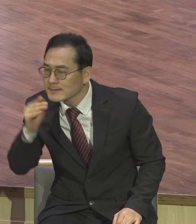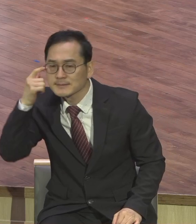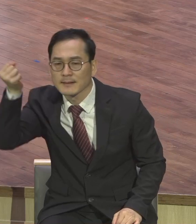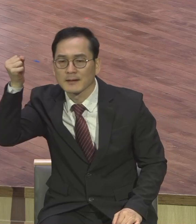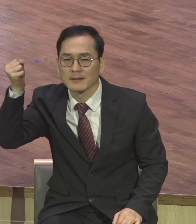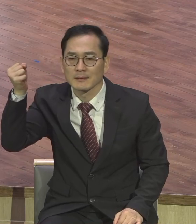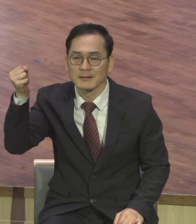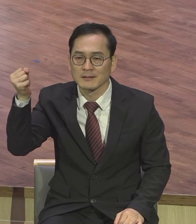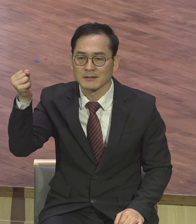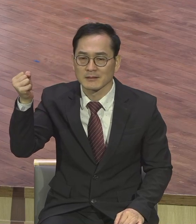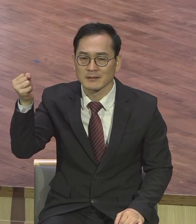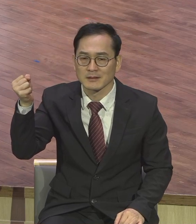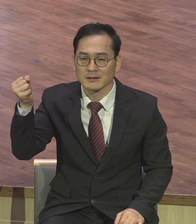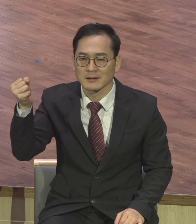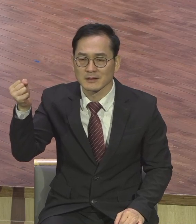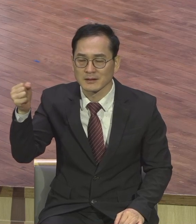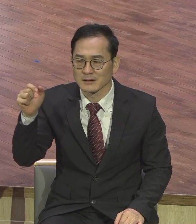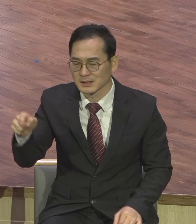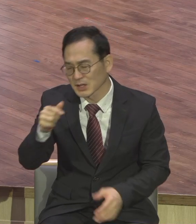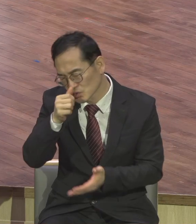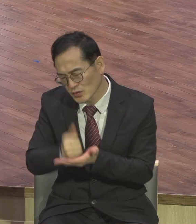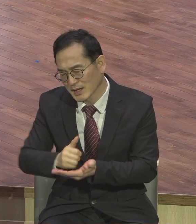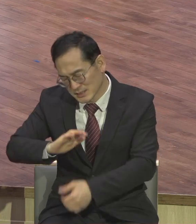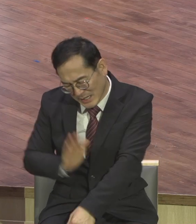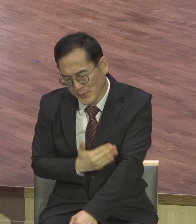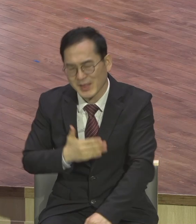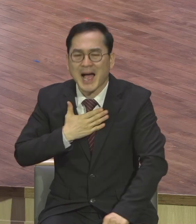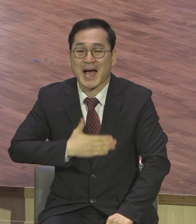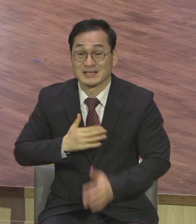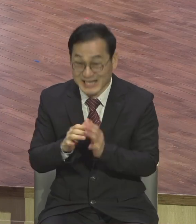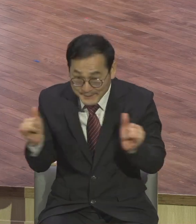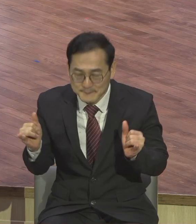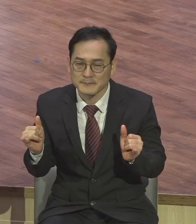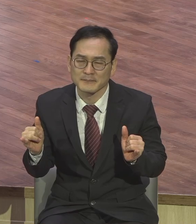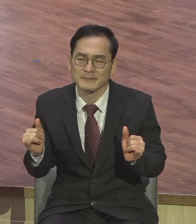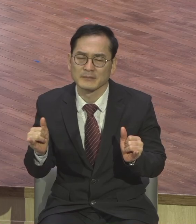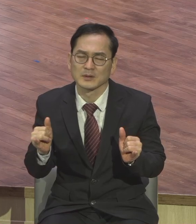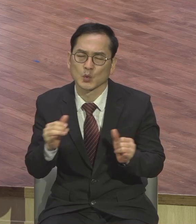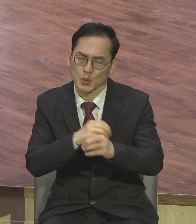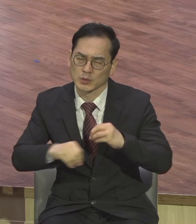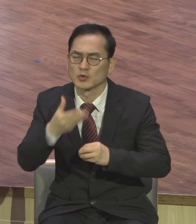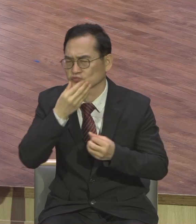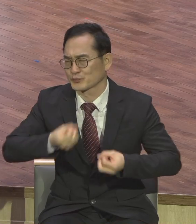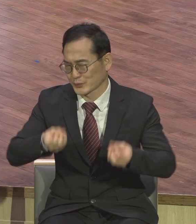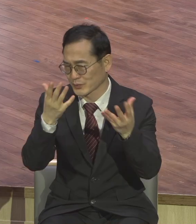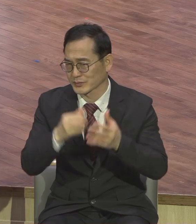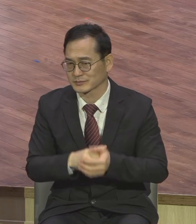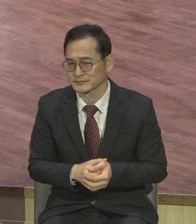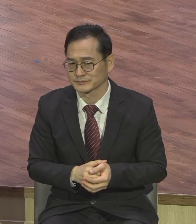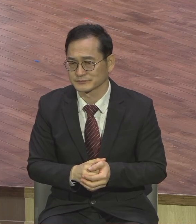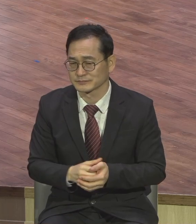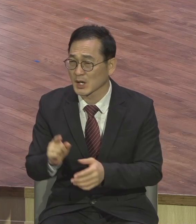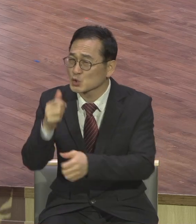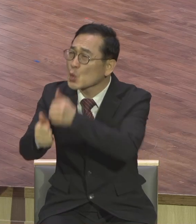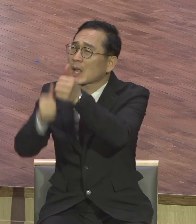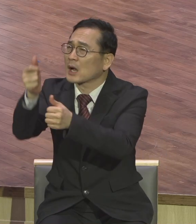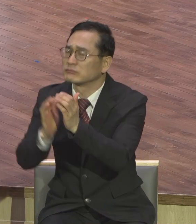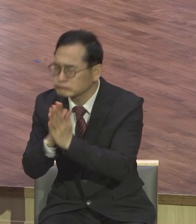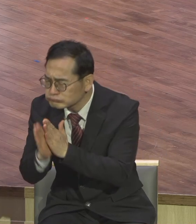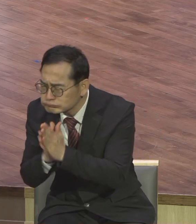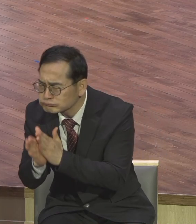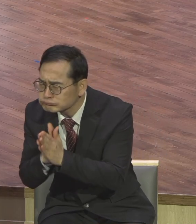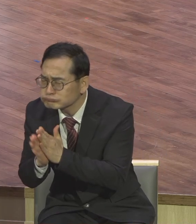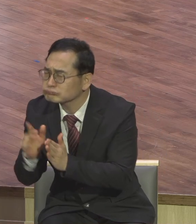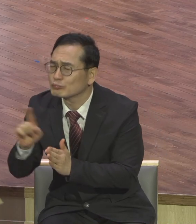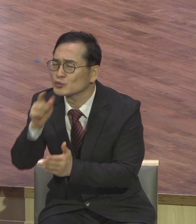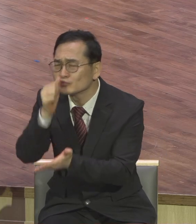근데 전주를 아는 것도 축복이요. 제사 지낸다. 조상 앞에 뭐 그렇게 예의 지키는 게 뭐 죄냐? 제사는 귀신